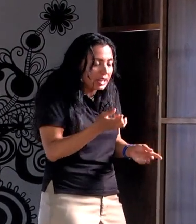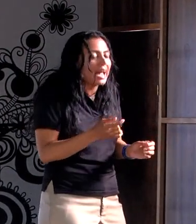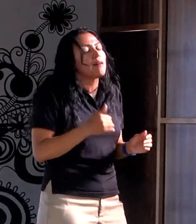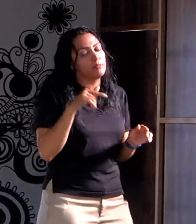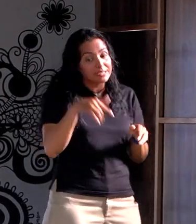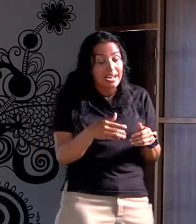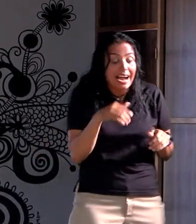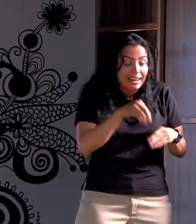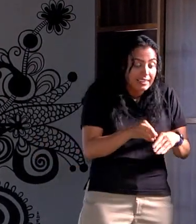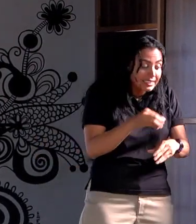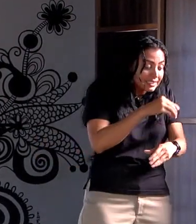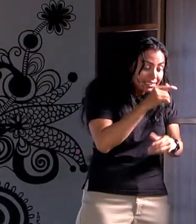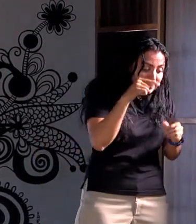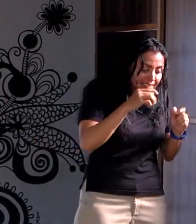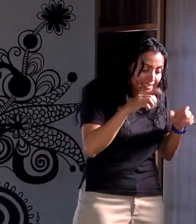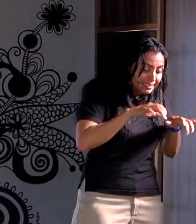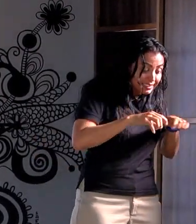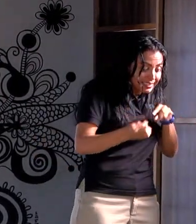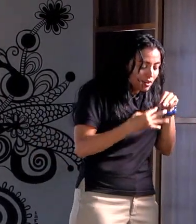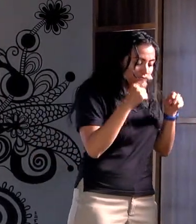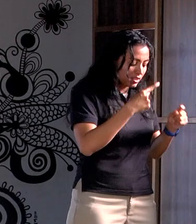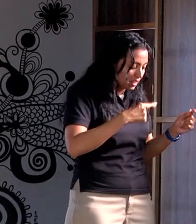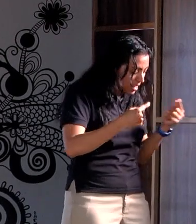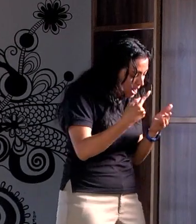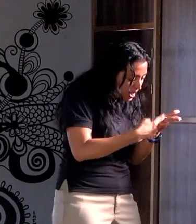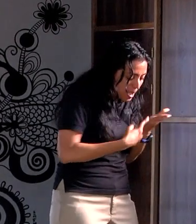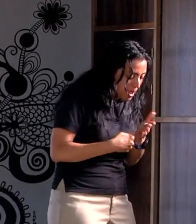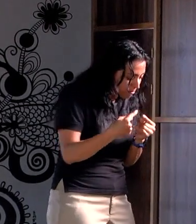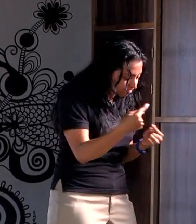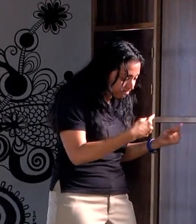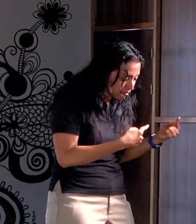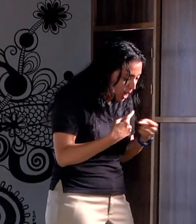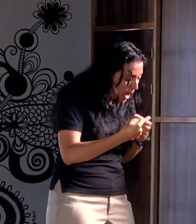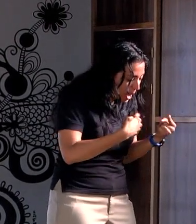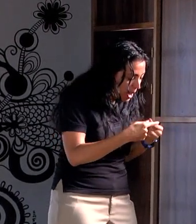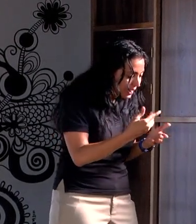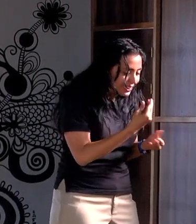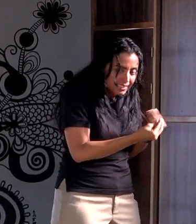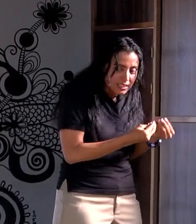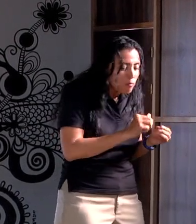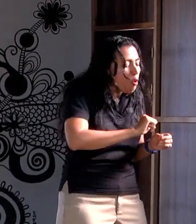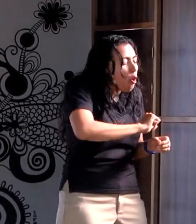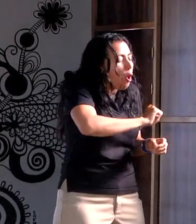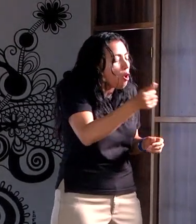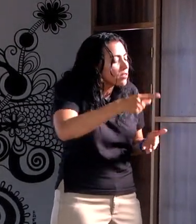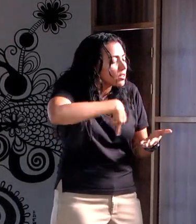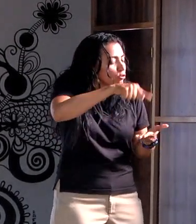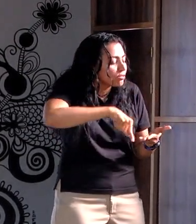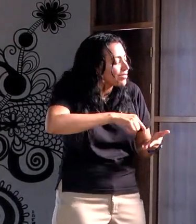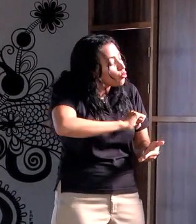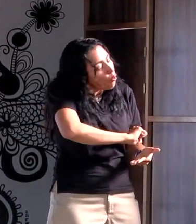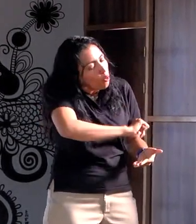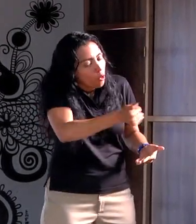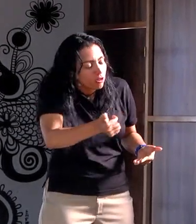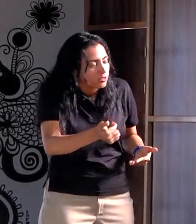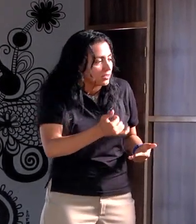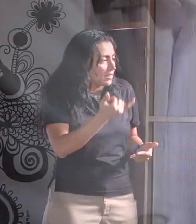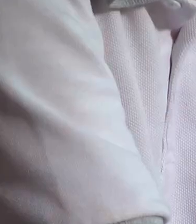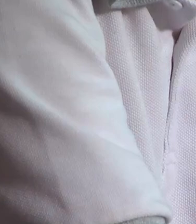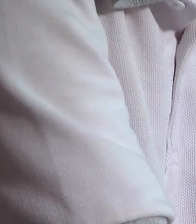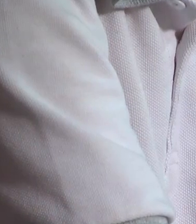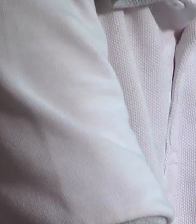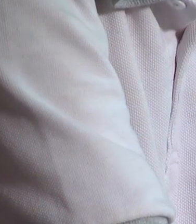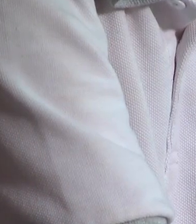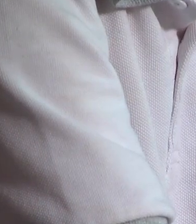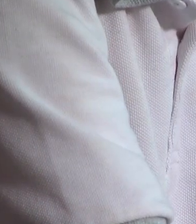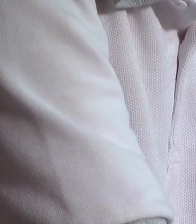el 15 de enero los estudiantes han tenido el servicio de manera adecuada. En este momento